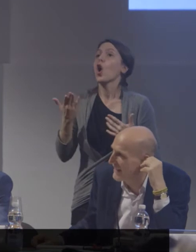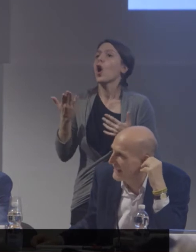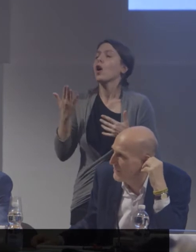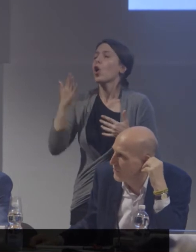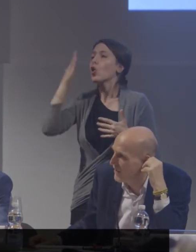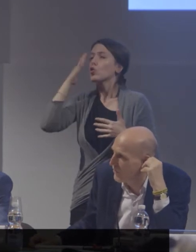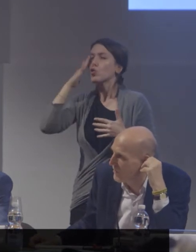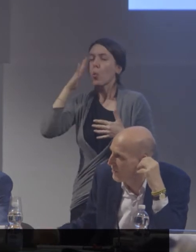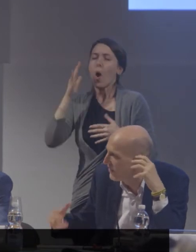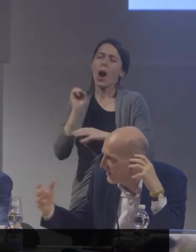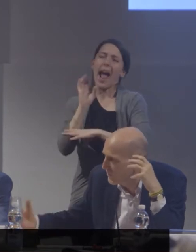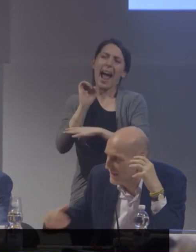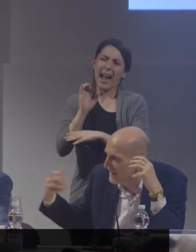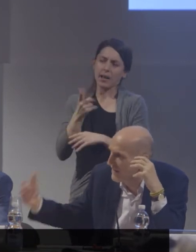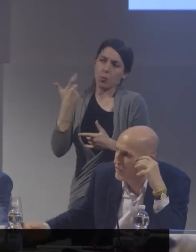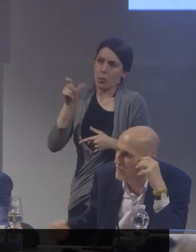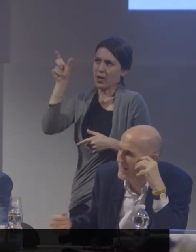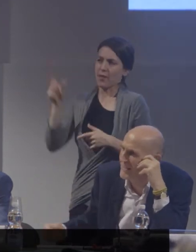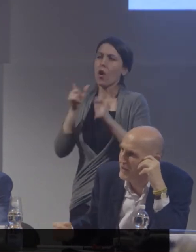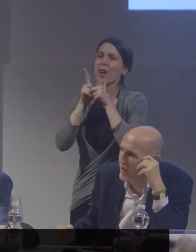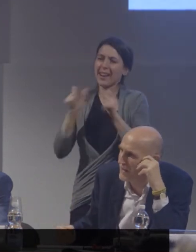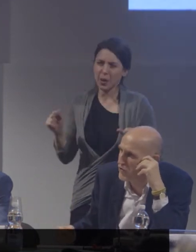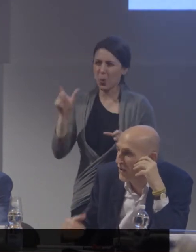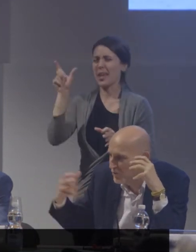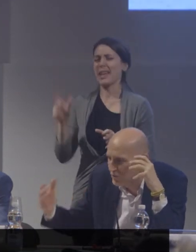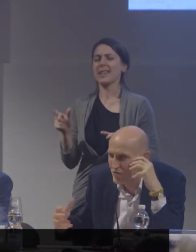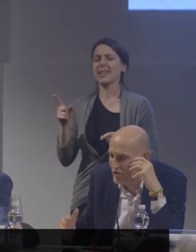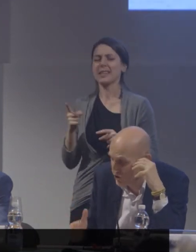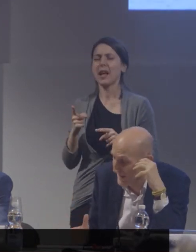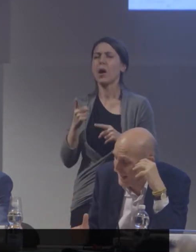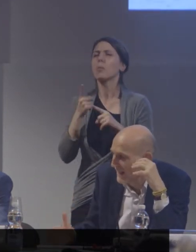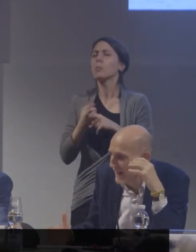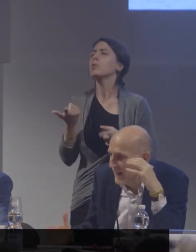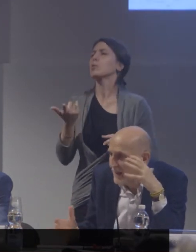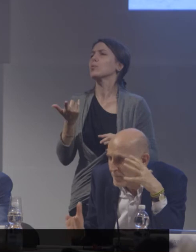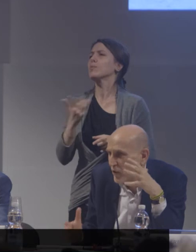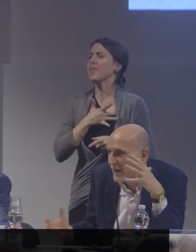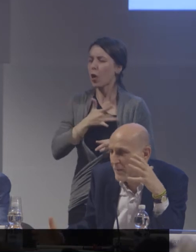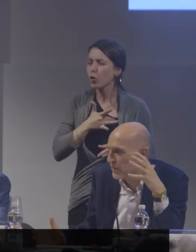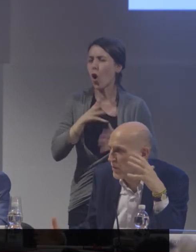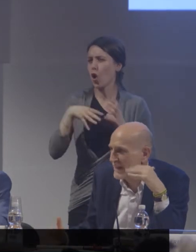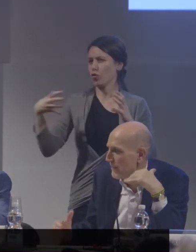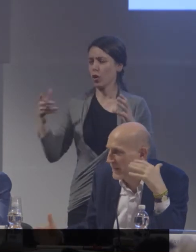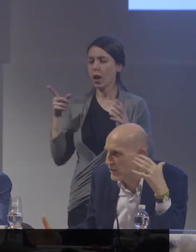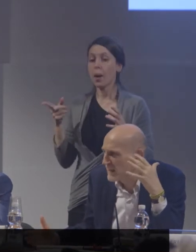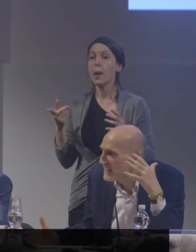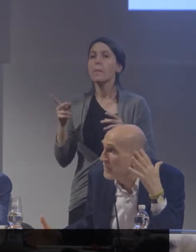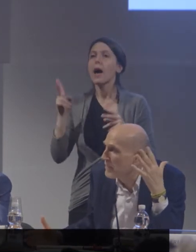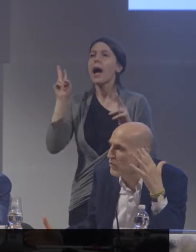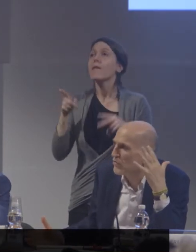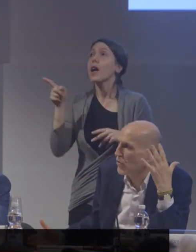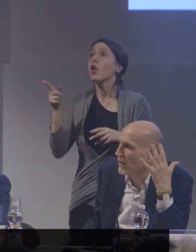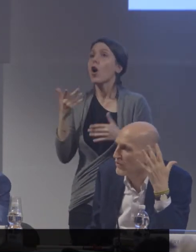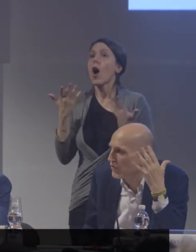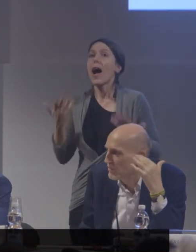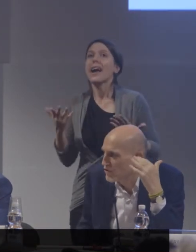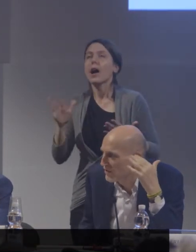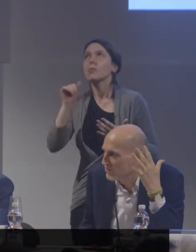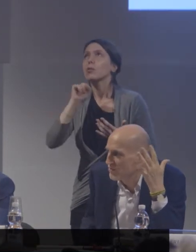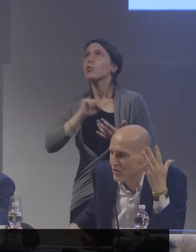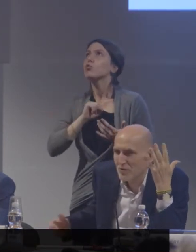strettamente accademico era, come noto, la linguistica, la filosofia del linguaggio, la glottologia, eccetera. Però è un campo nel quale si è applicato da sempre. Io non so